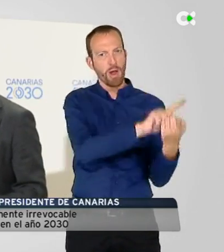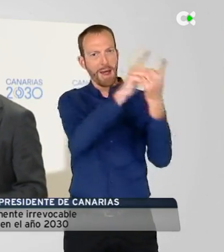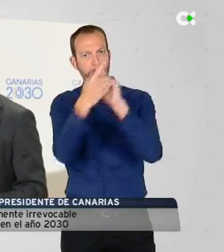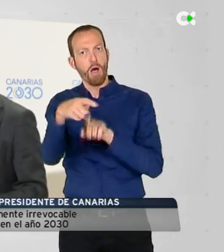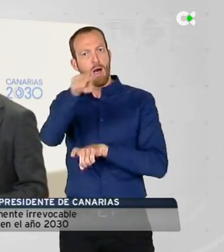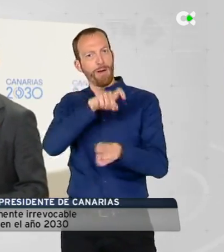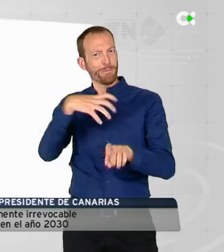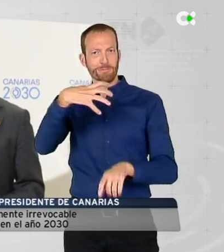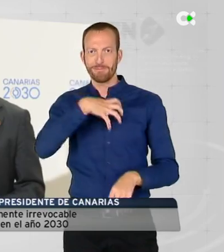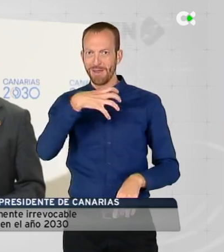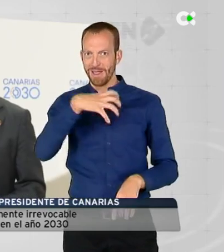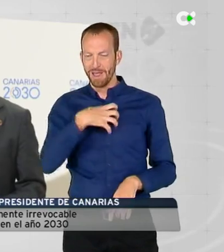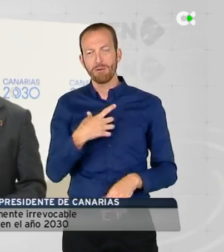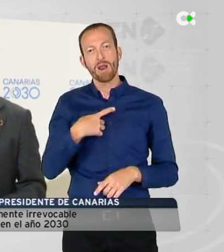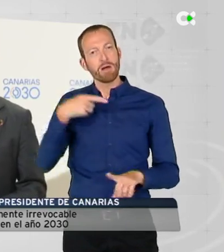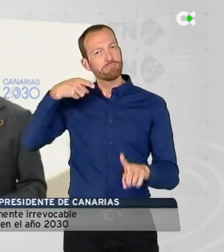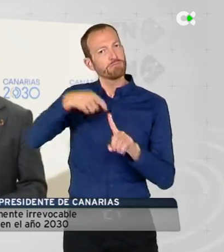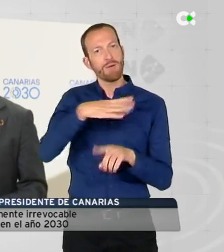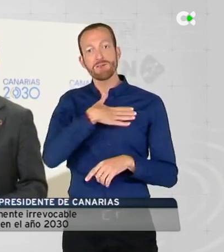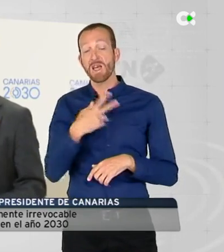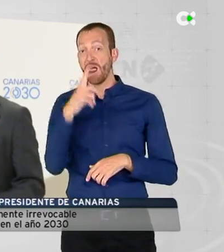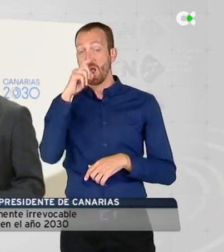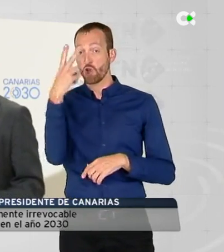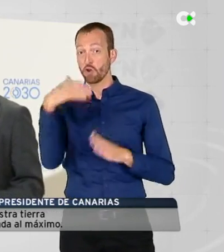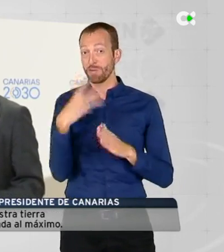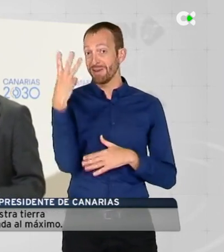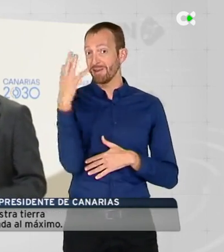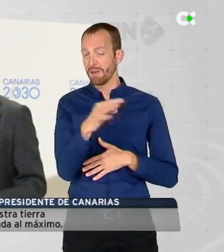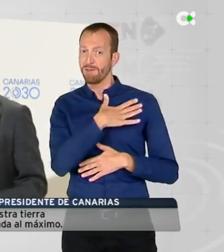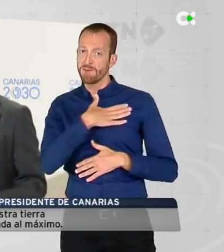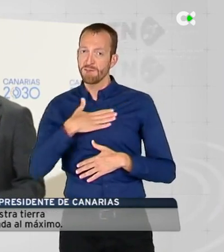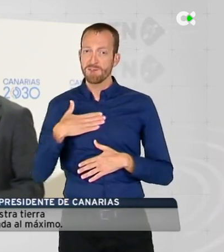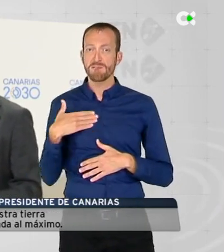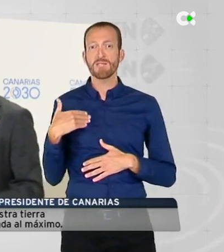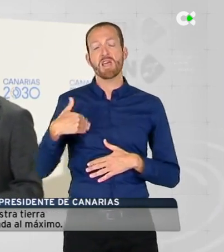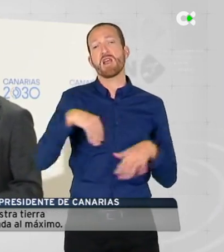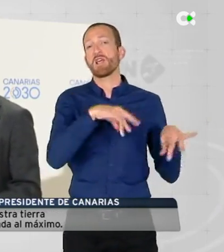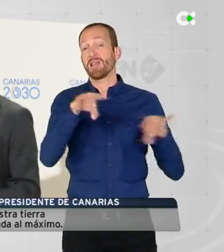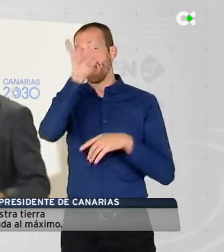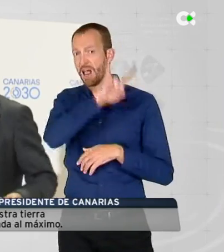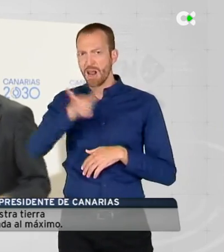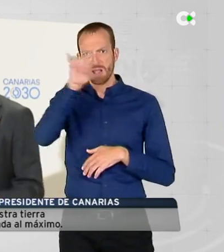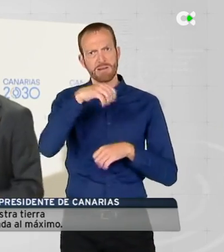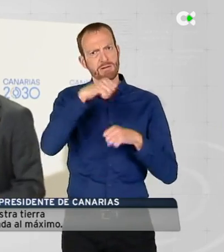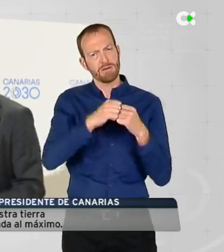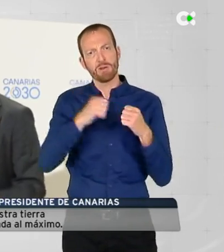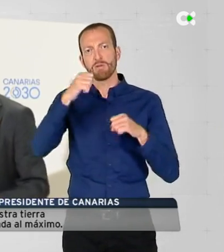irrevocable y es conseguir en el año 2030 tener nuestra tierra descorbanizada al máximo.